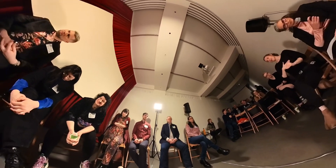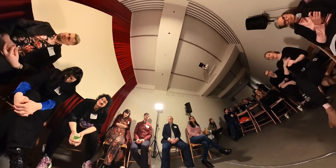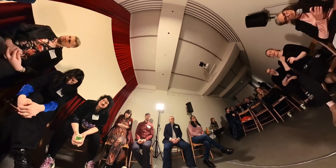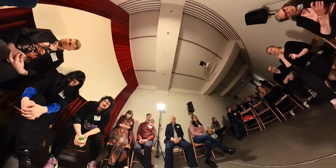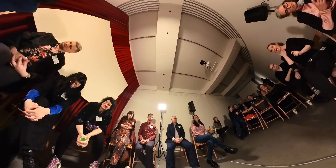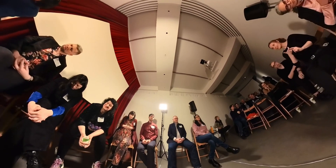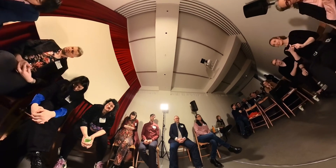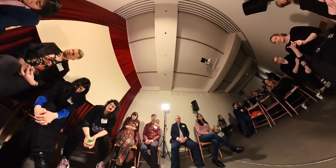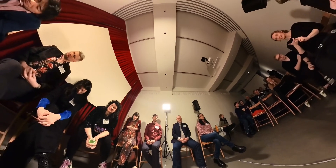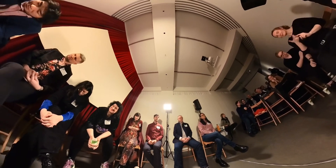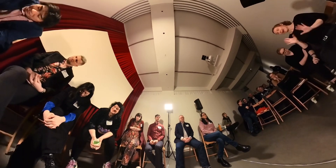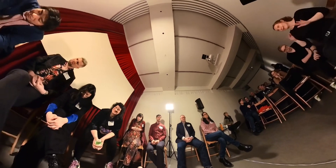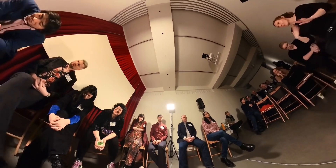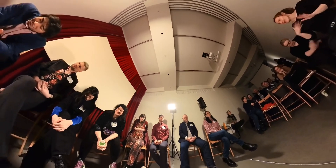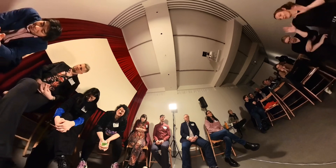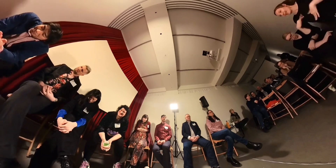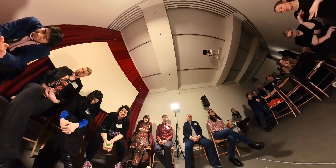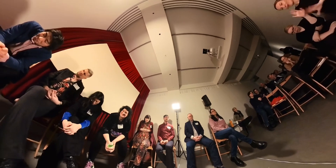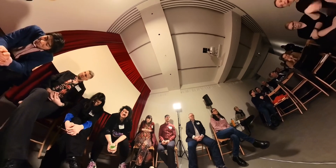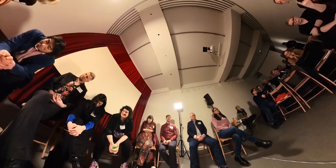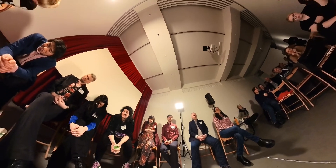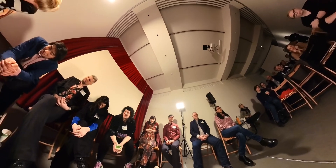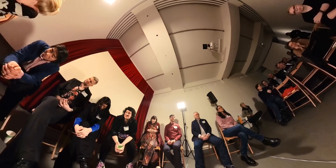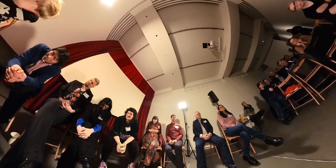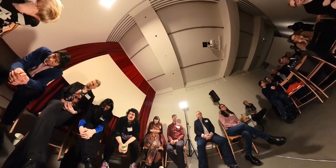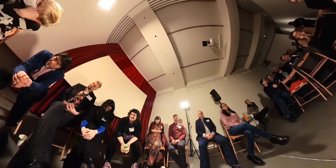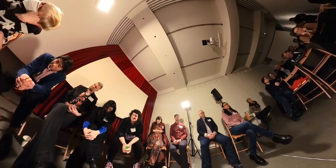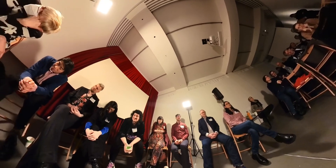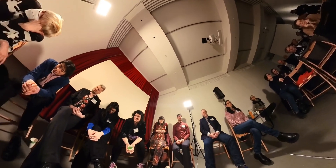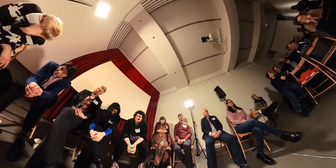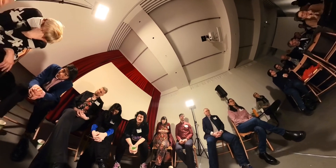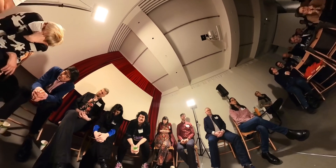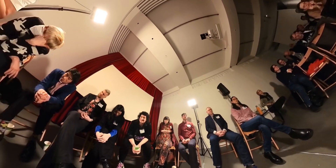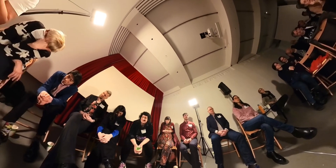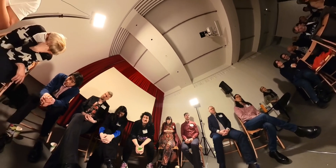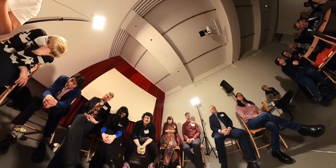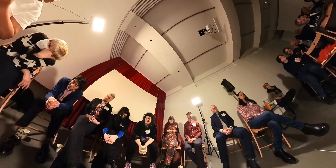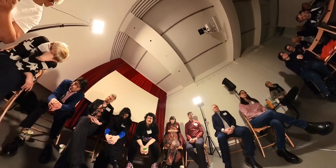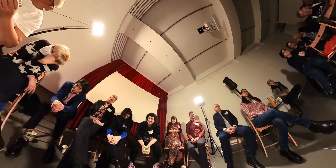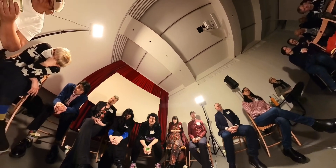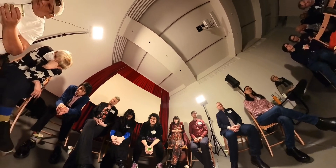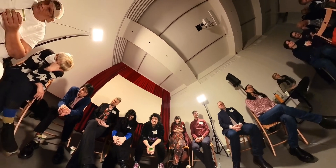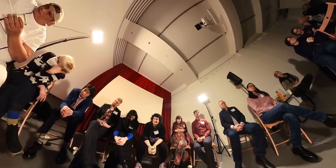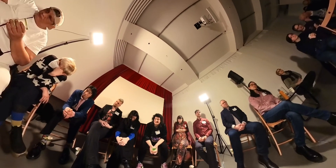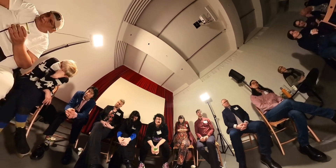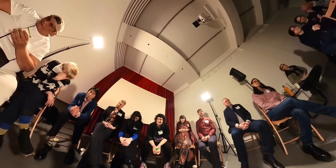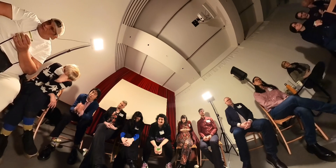ráda prostě to jedno. A, takže já jako se snažím psát sama pro sebe.